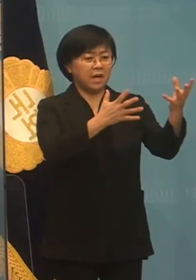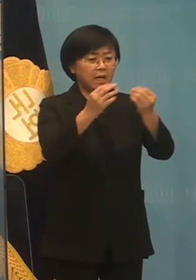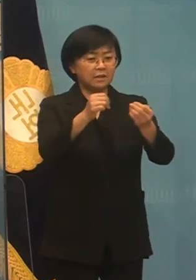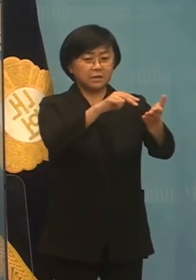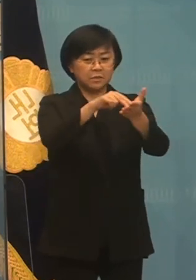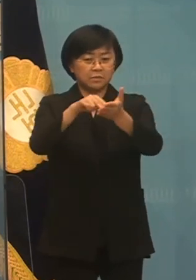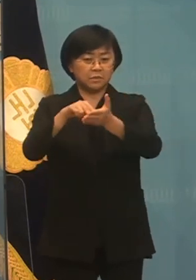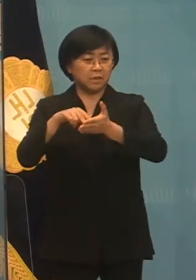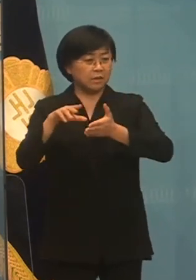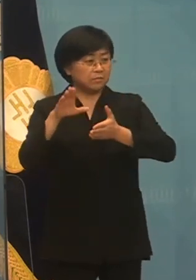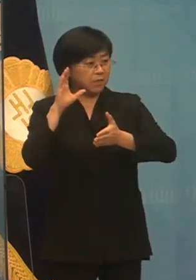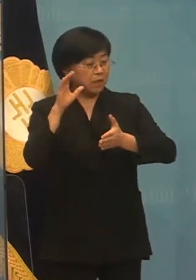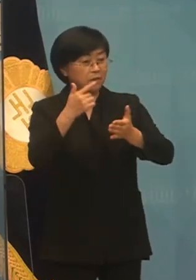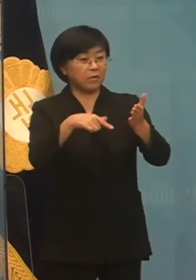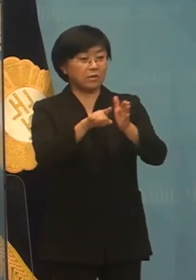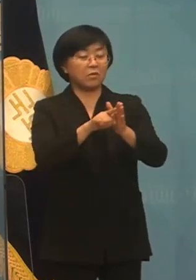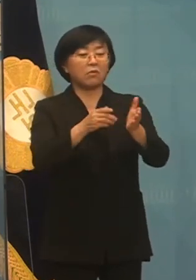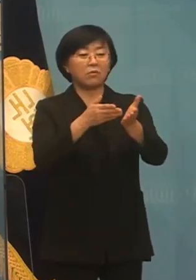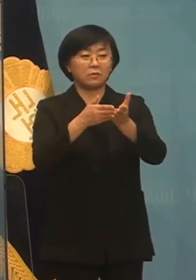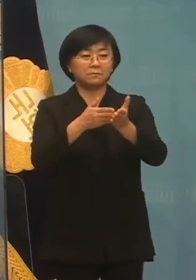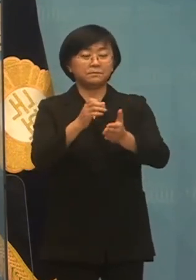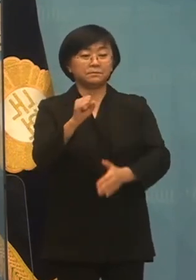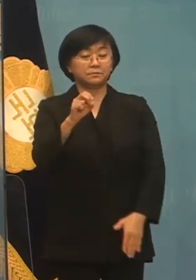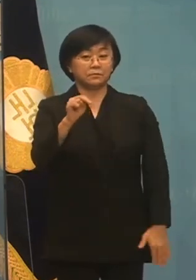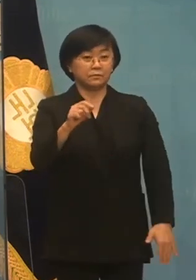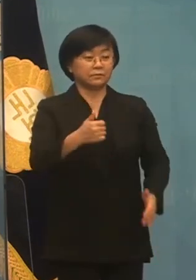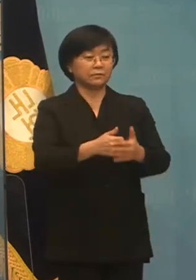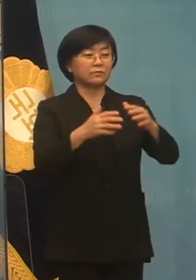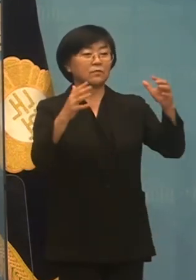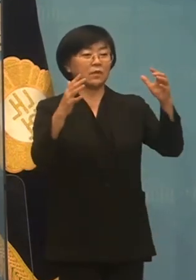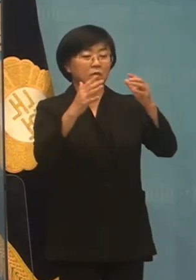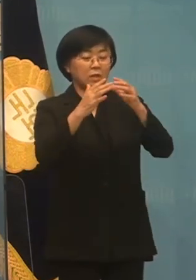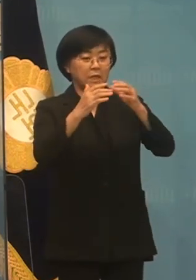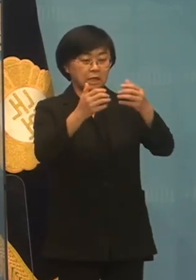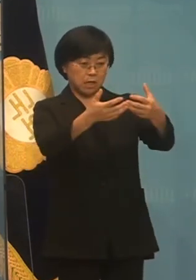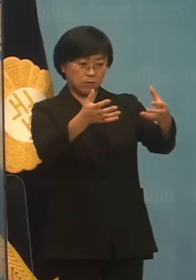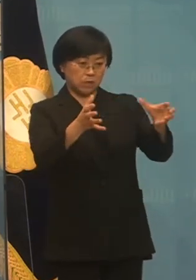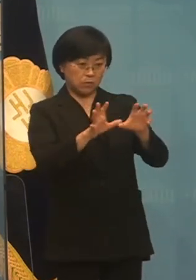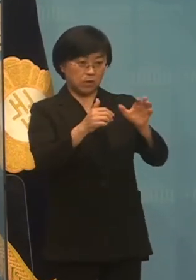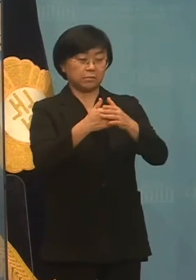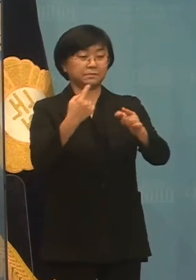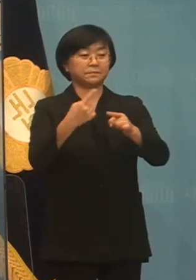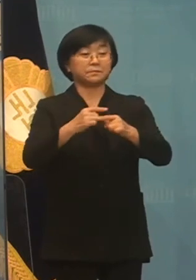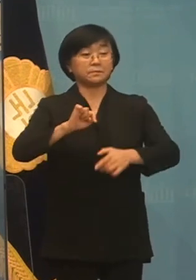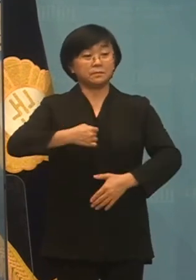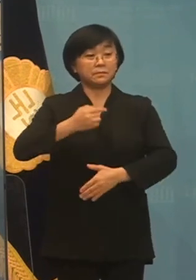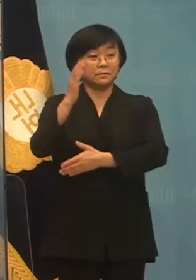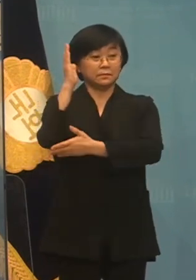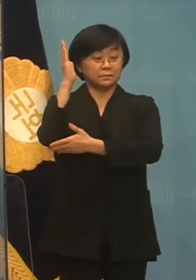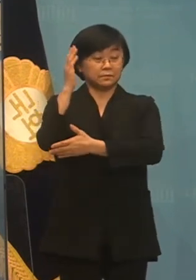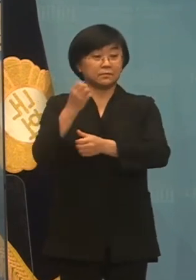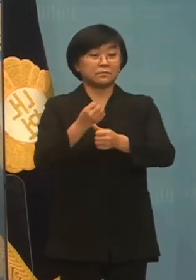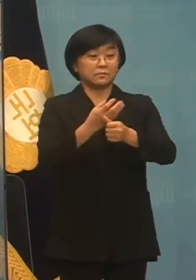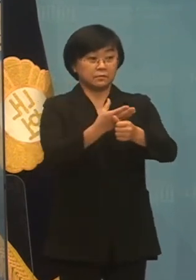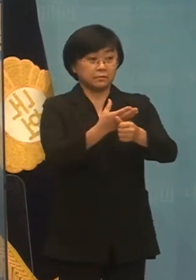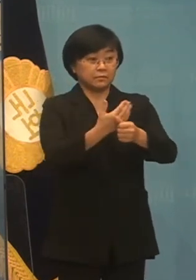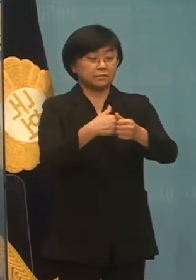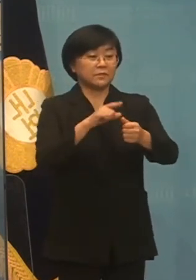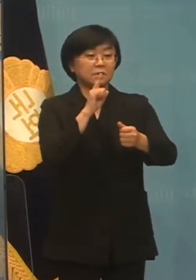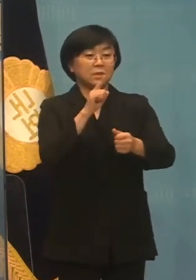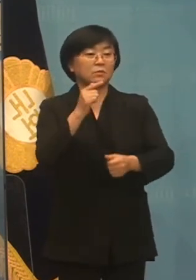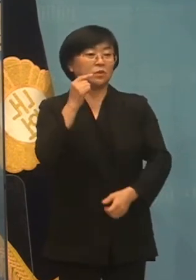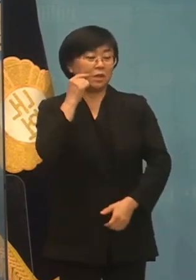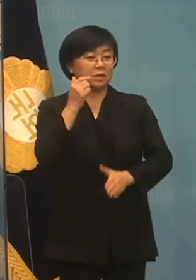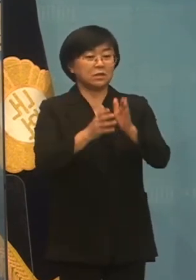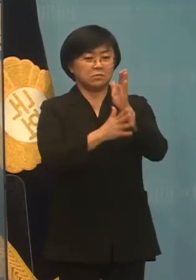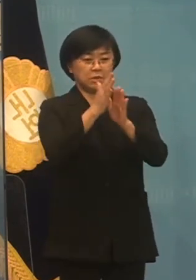이야기가 이미 있지만 언론이나 SNS 그리고 온라인 커뮤니티에조차 자신의 이야기를 전하거나 말하지